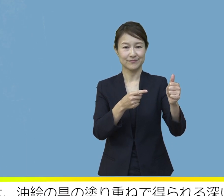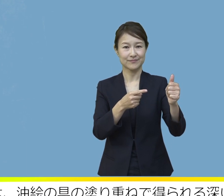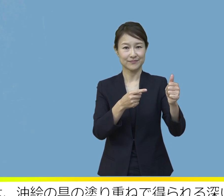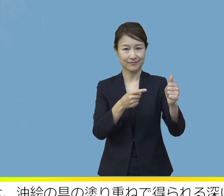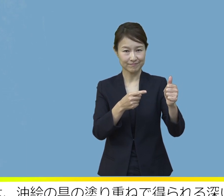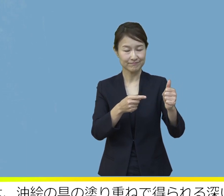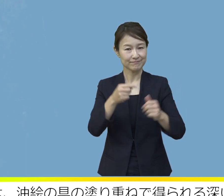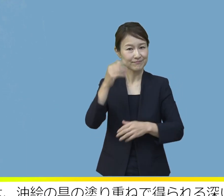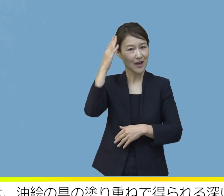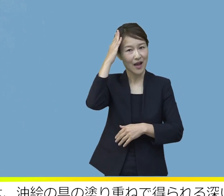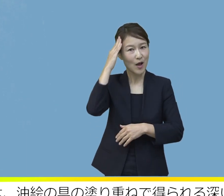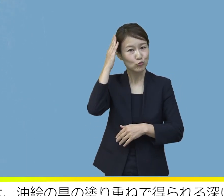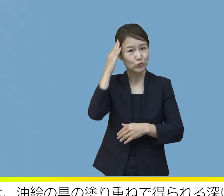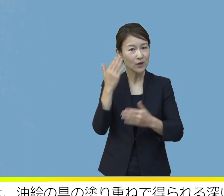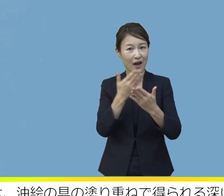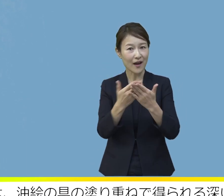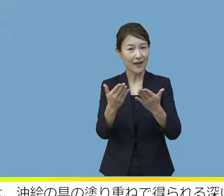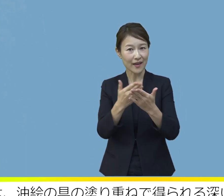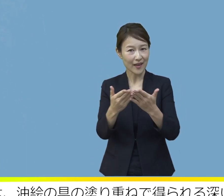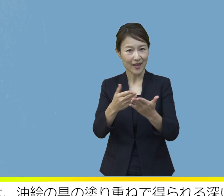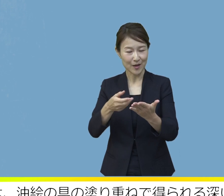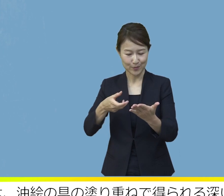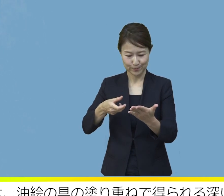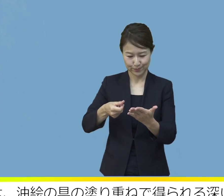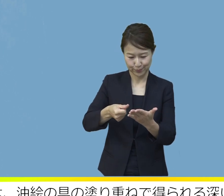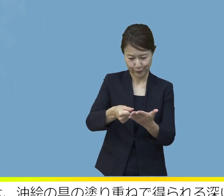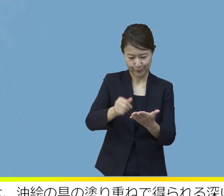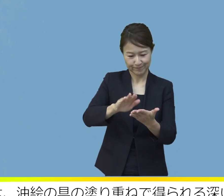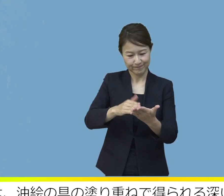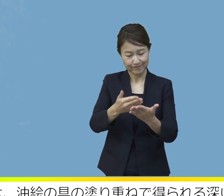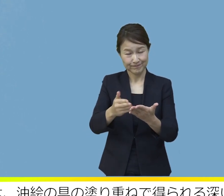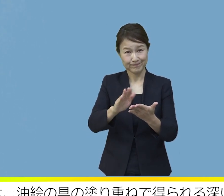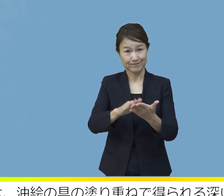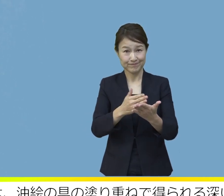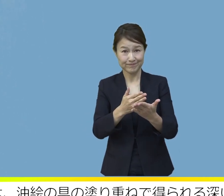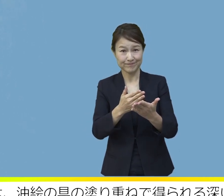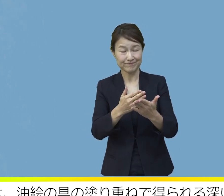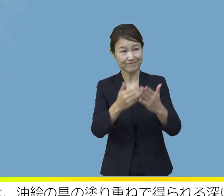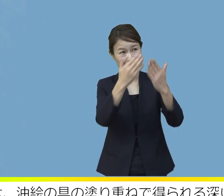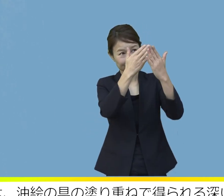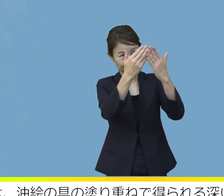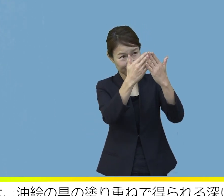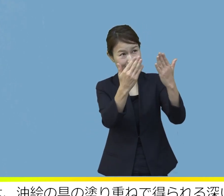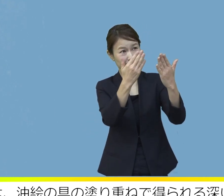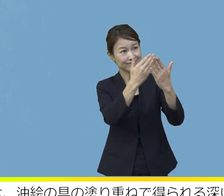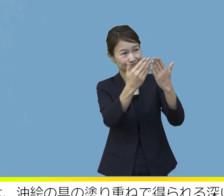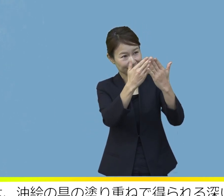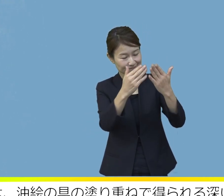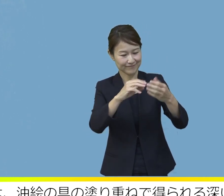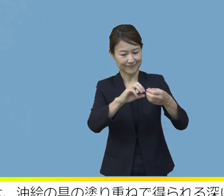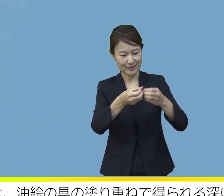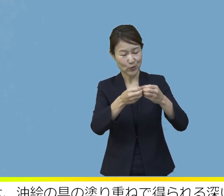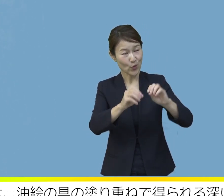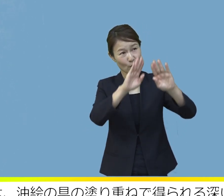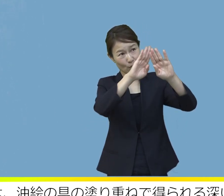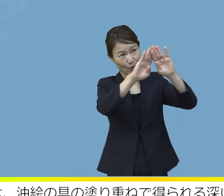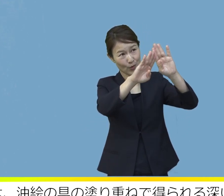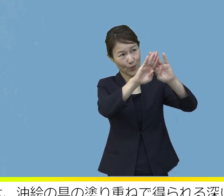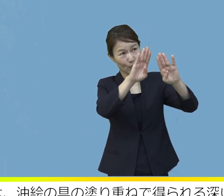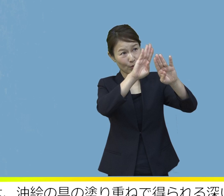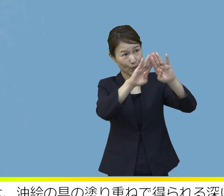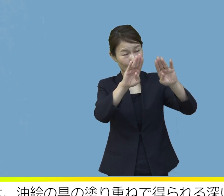展覧会では油絵具の塗り重ねで得られる深い色合いが特徴的な作品